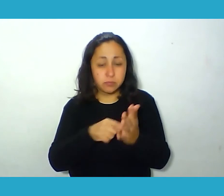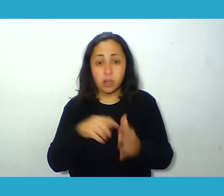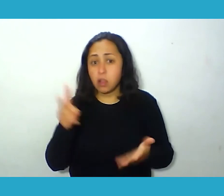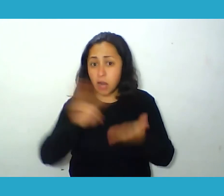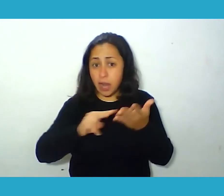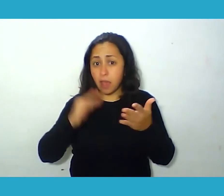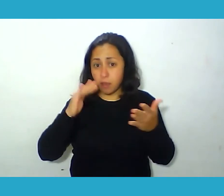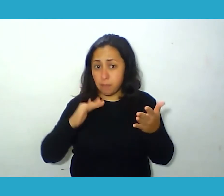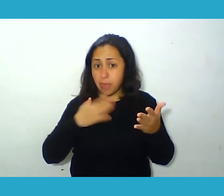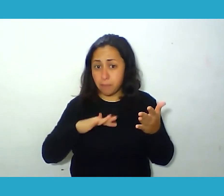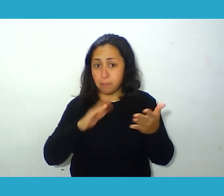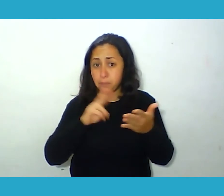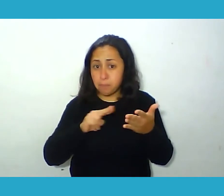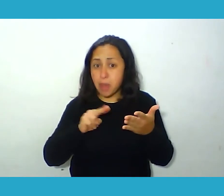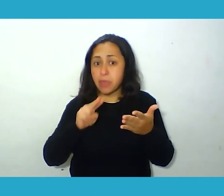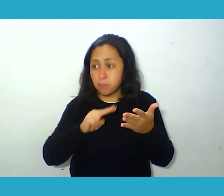¿Más despacio? Bueno,